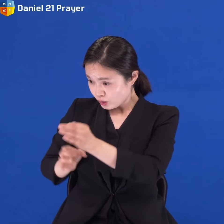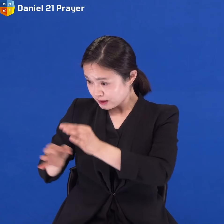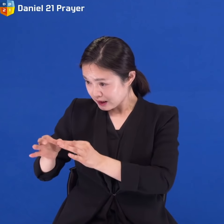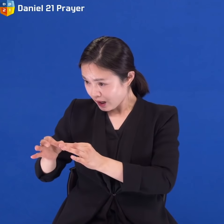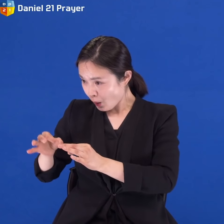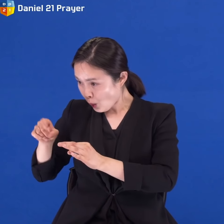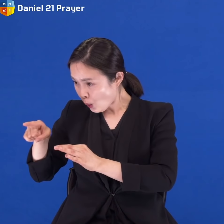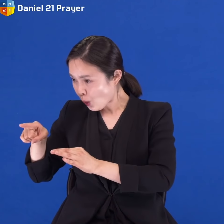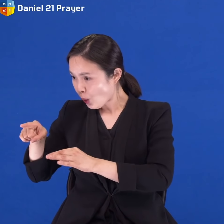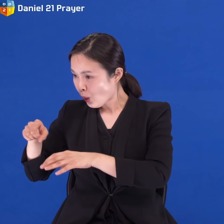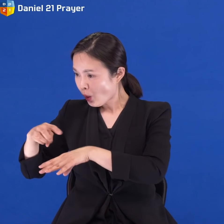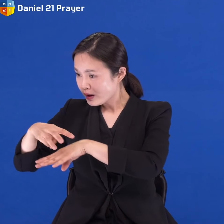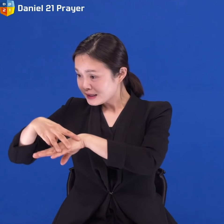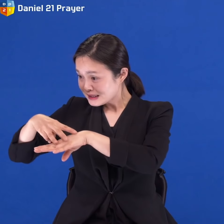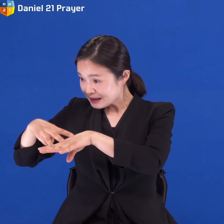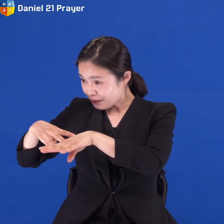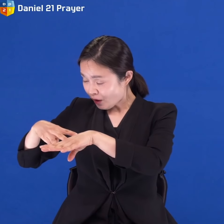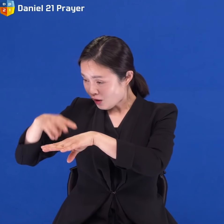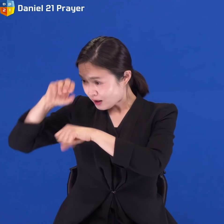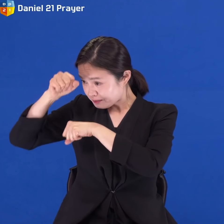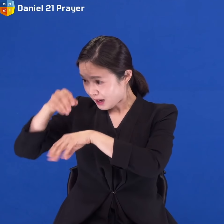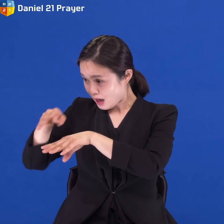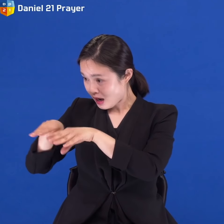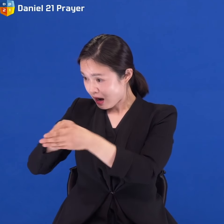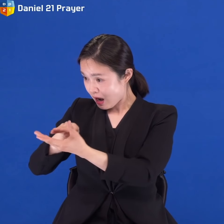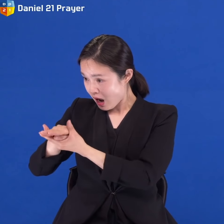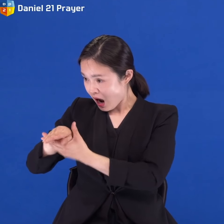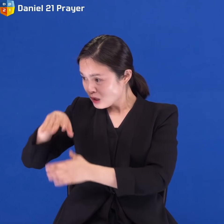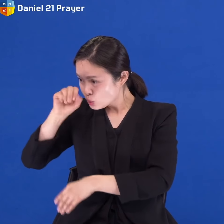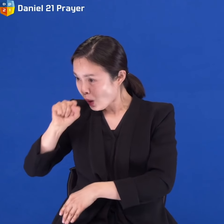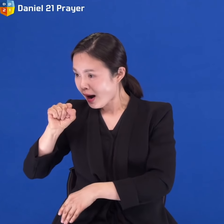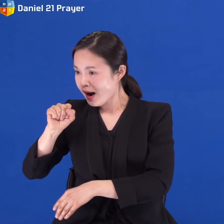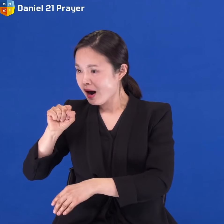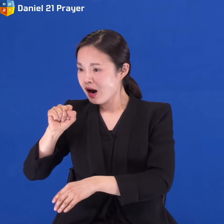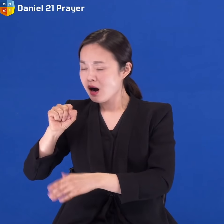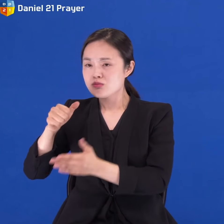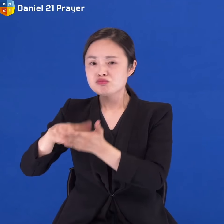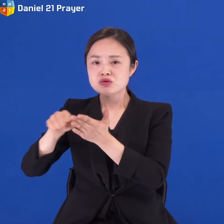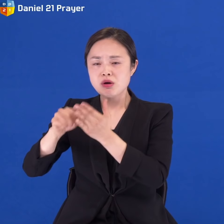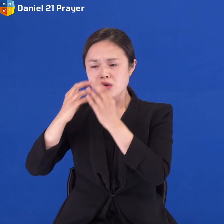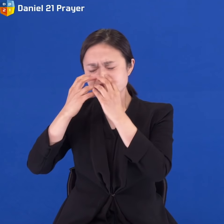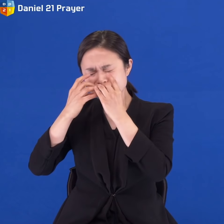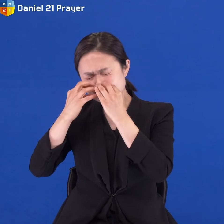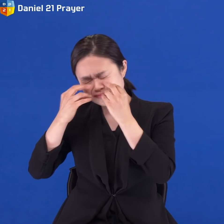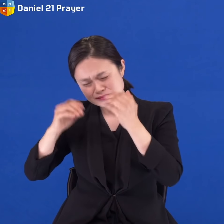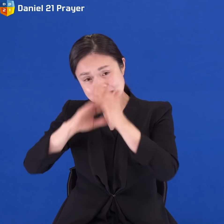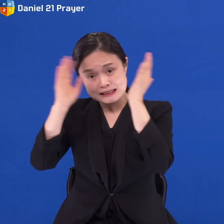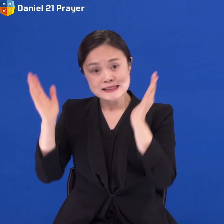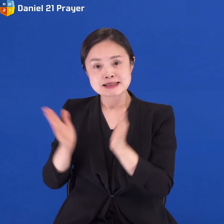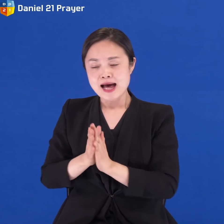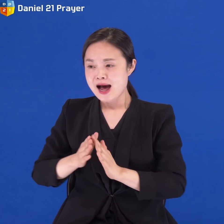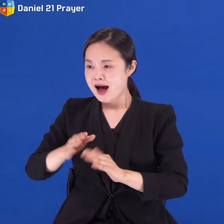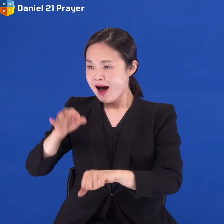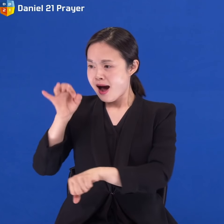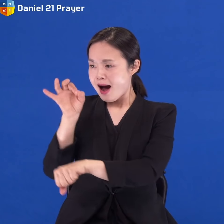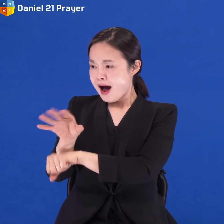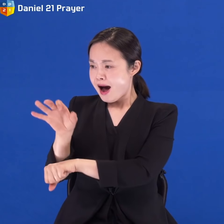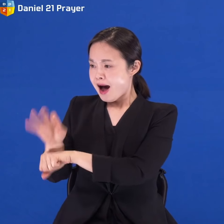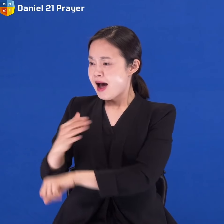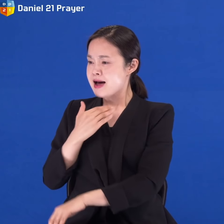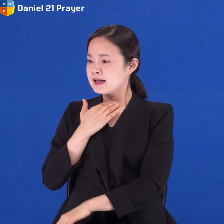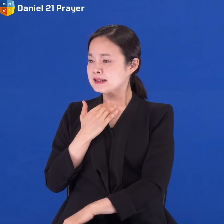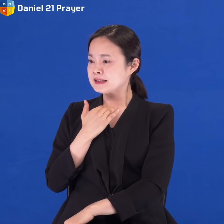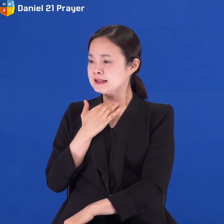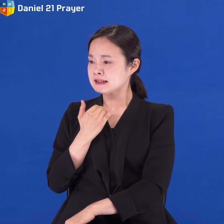슬리퍼까지도 제 호주머니에 들어있는 돈을 다 털어서 깨끗하게 제로 상태로, 카드도 더 이상 쓸